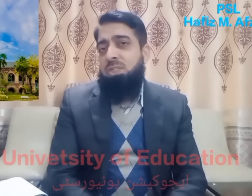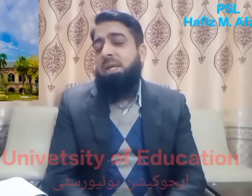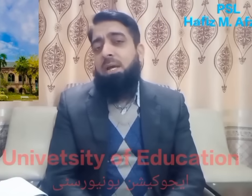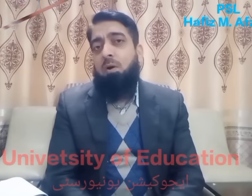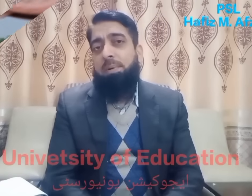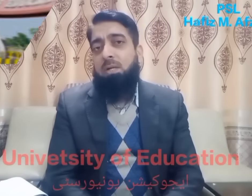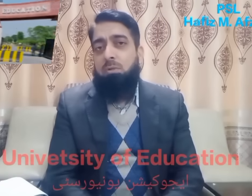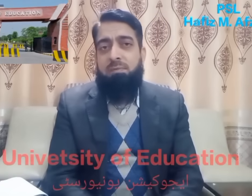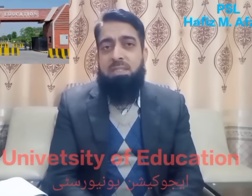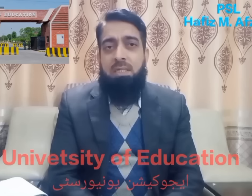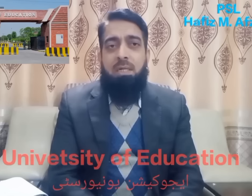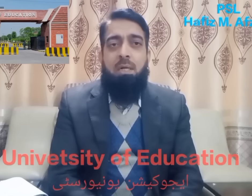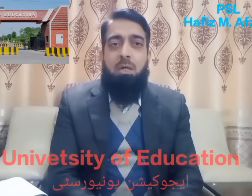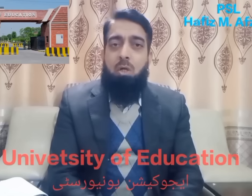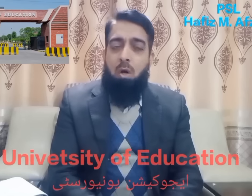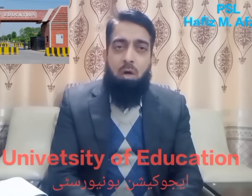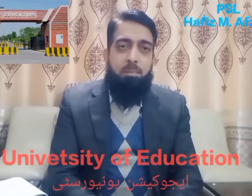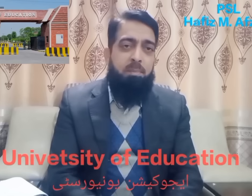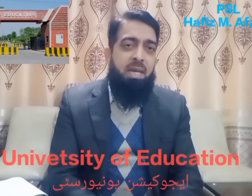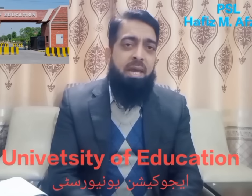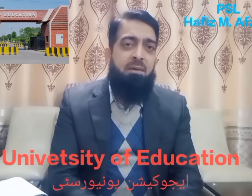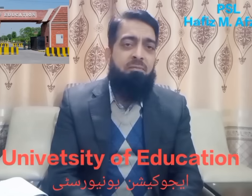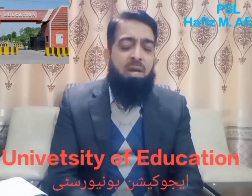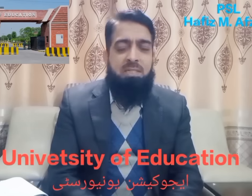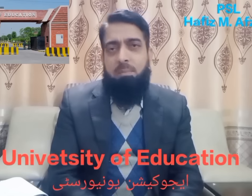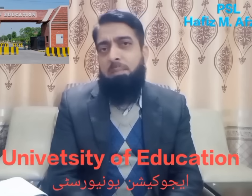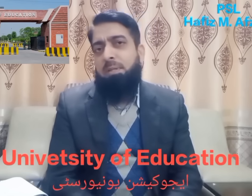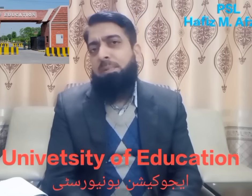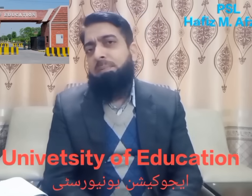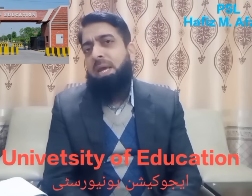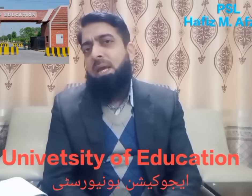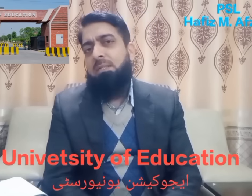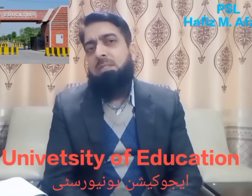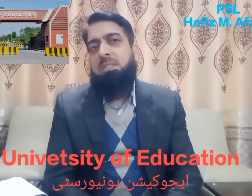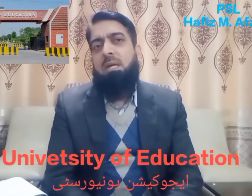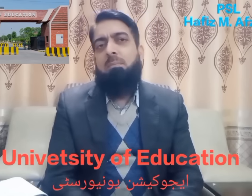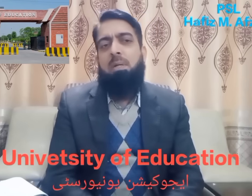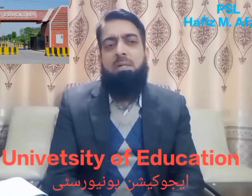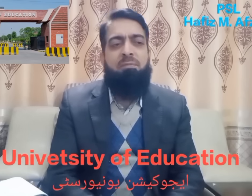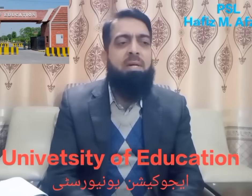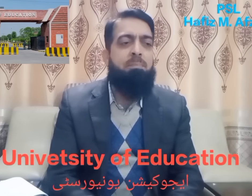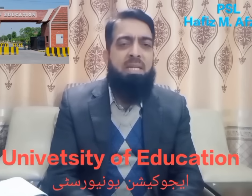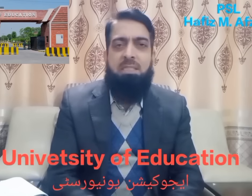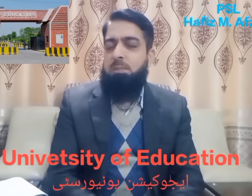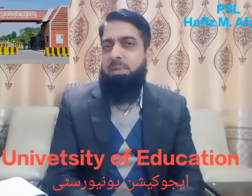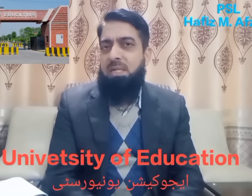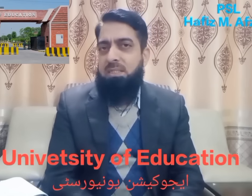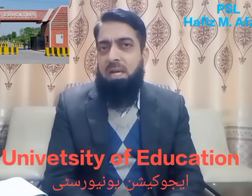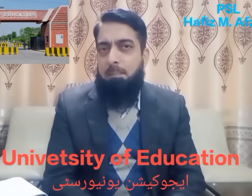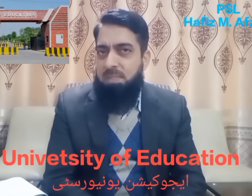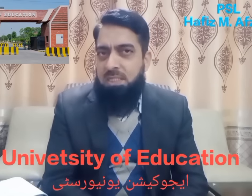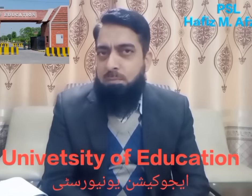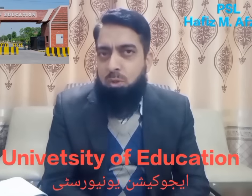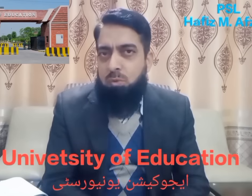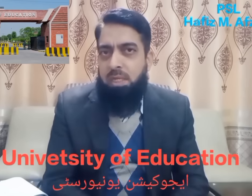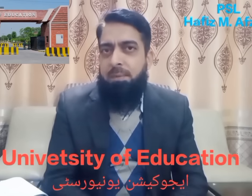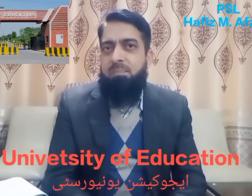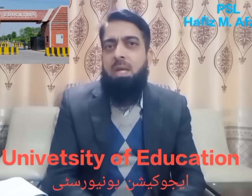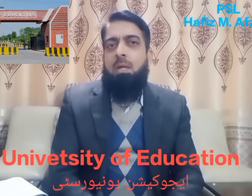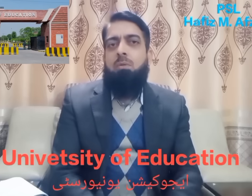एजुकेशन है, गवर्नमेंट की यूनिवर्सिटी, लाहौर में भी है, फैसलाबाद में भी है, इसके डिफरेंट प्लेसेस पे इसके कैंपसेस मौजूद हैं।